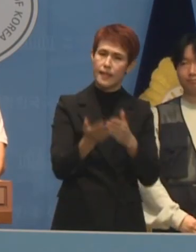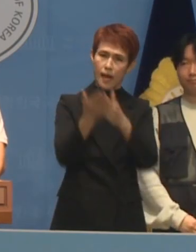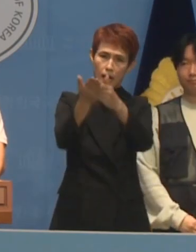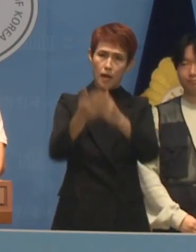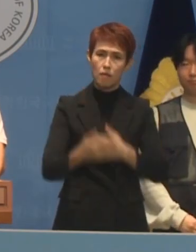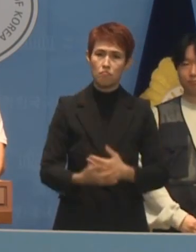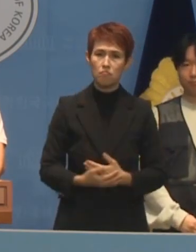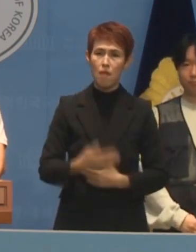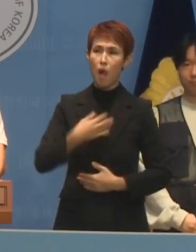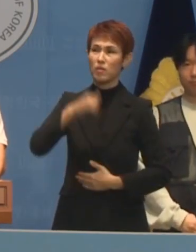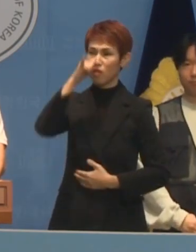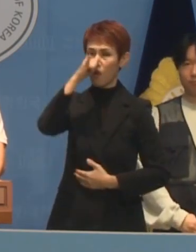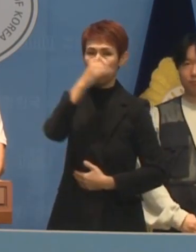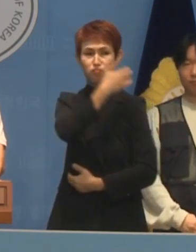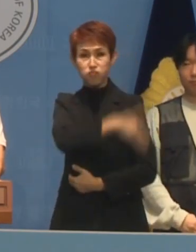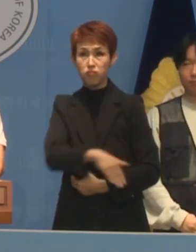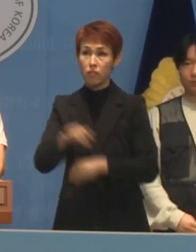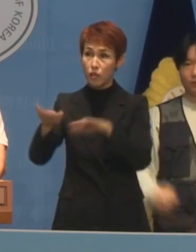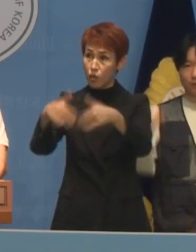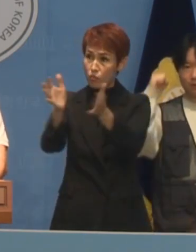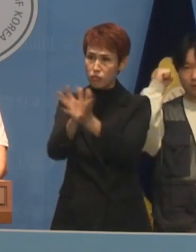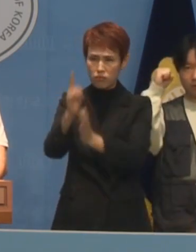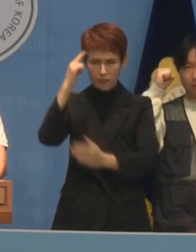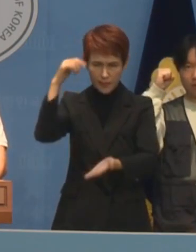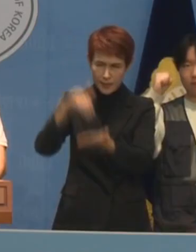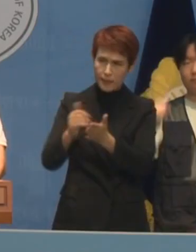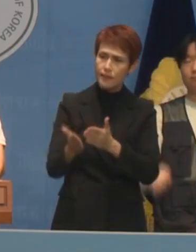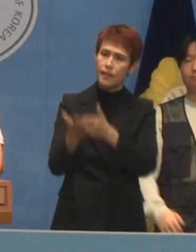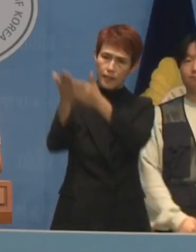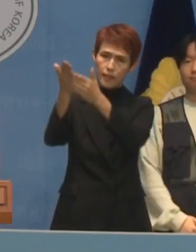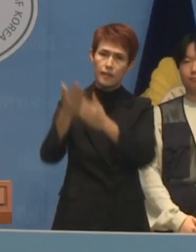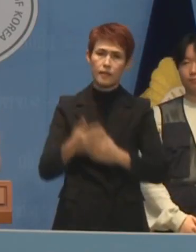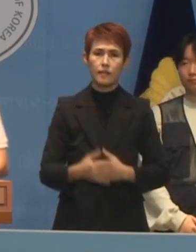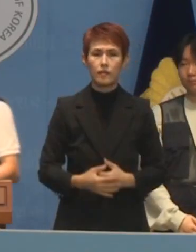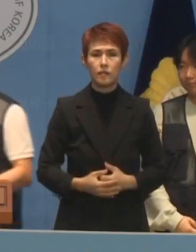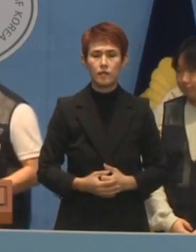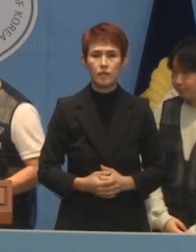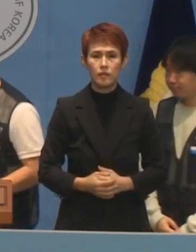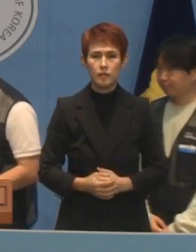알면서도 외면하는 해수부는 각성하라.